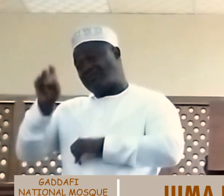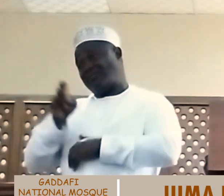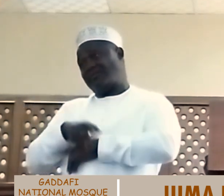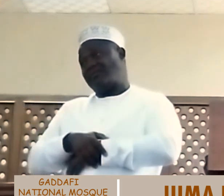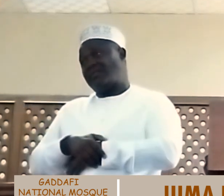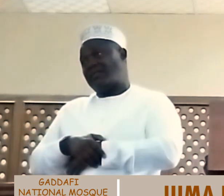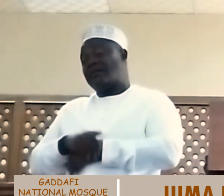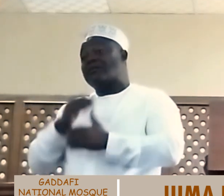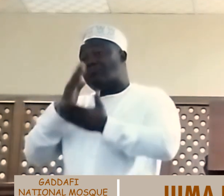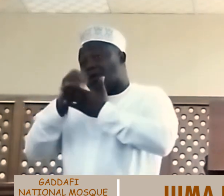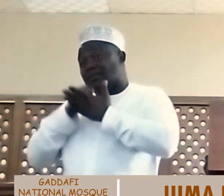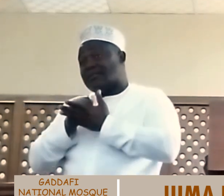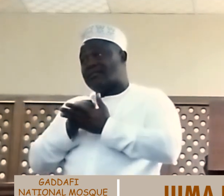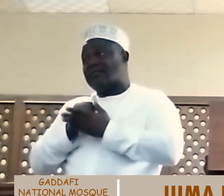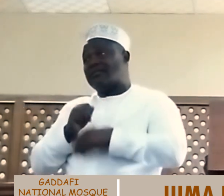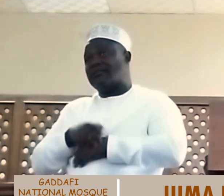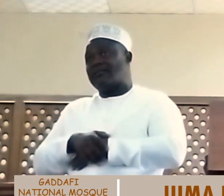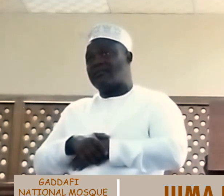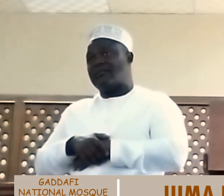Kubanga